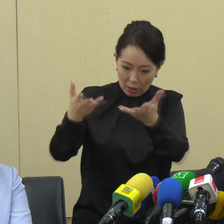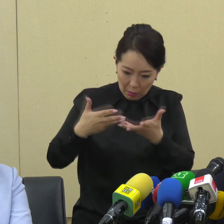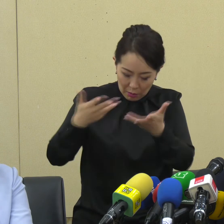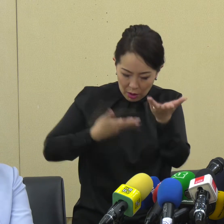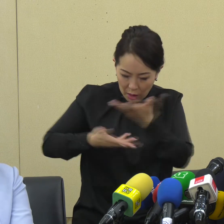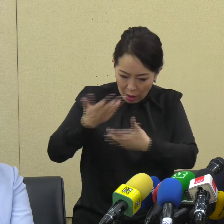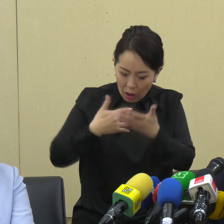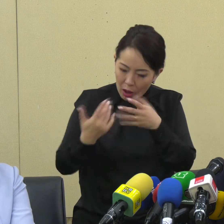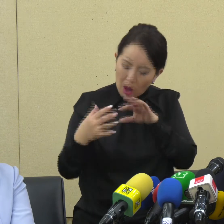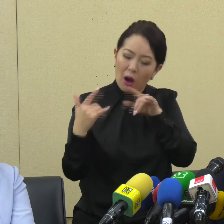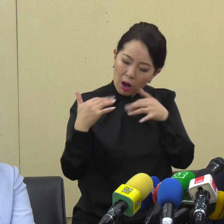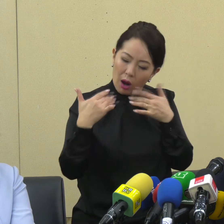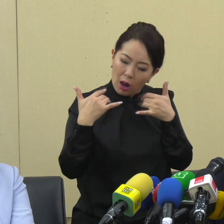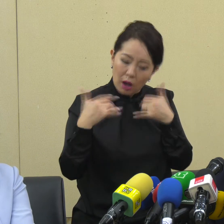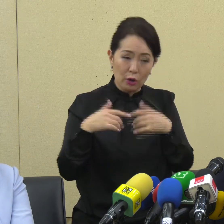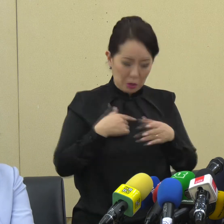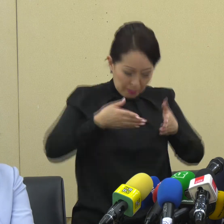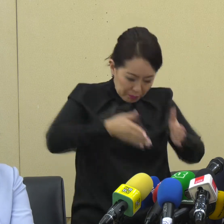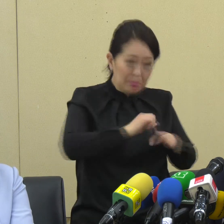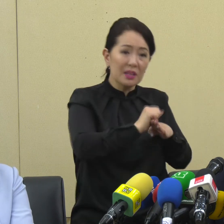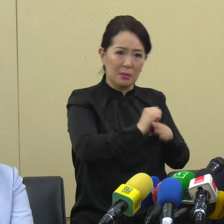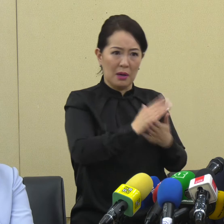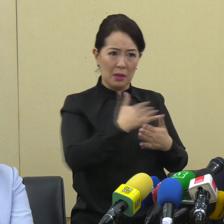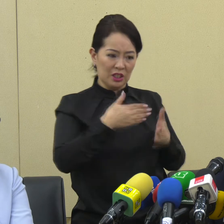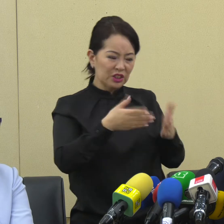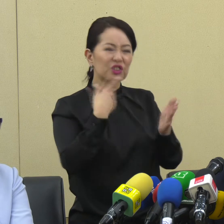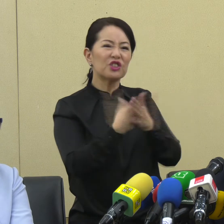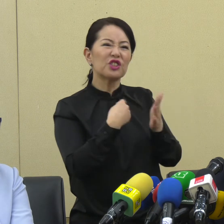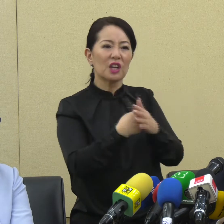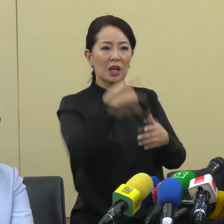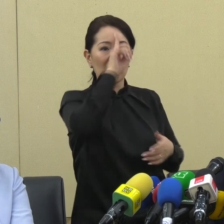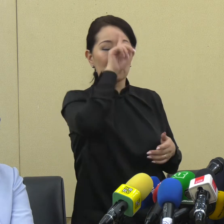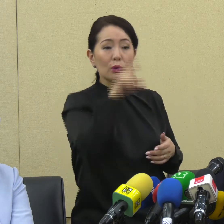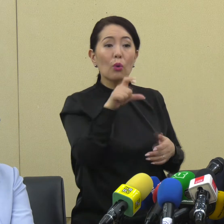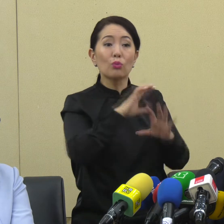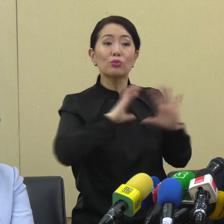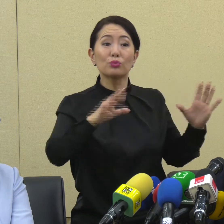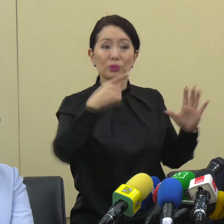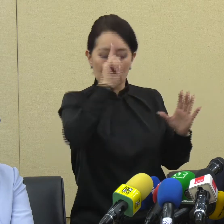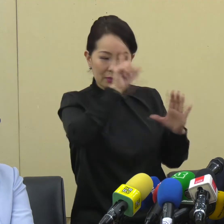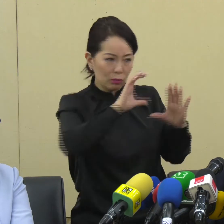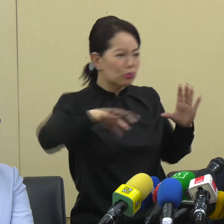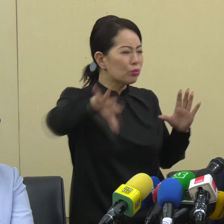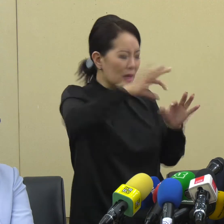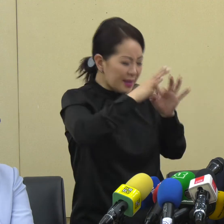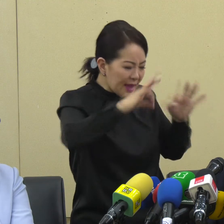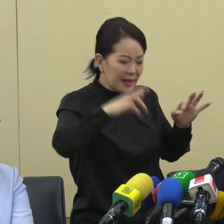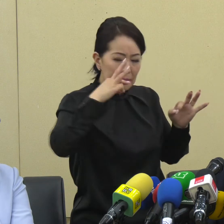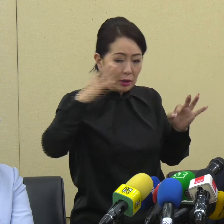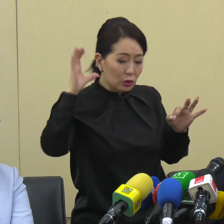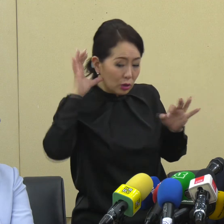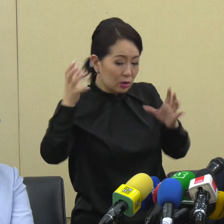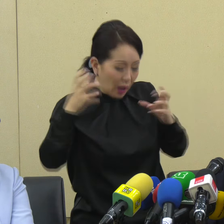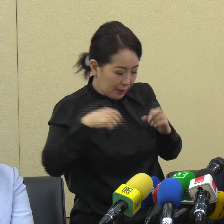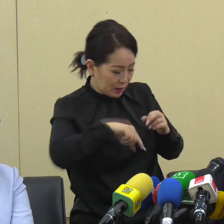чиглэл болгоноороо бэлтгэл хийж байгаа. Жишээ нь бол одоо клиникийн уулзвар гэхэд клиникийнхаа чиглэлээр нарийн мэдээ аваад энэ